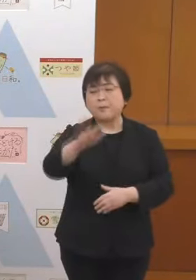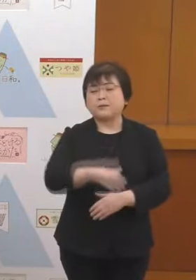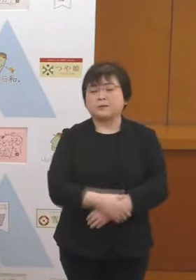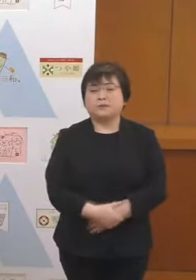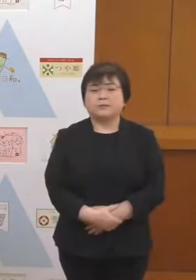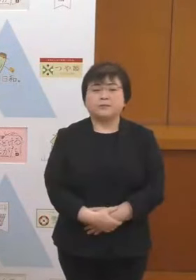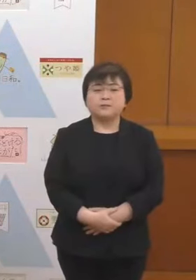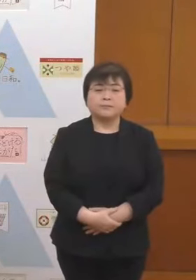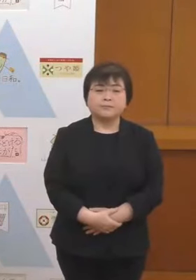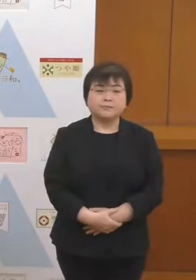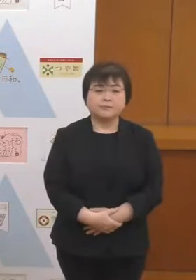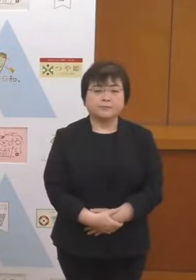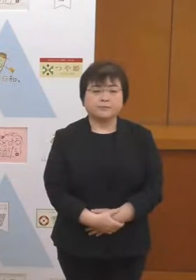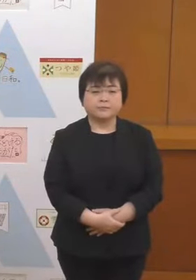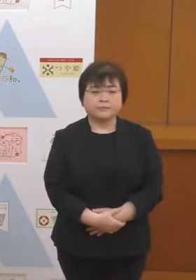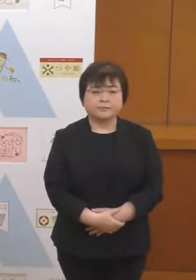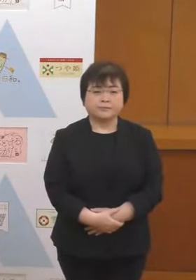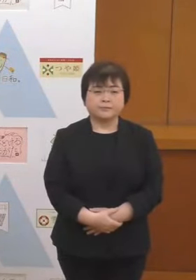おります